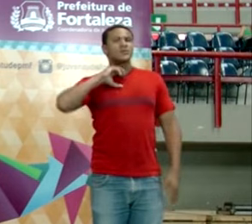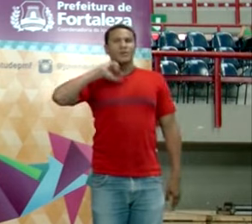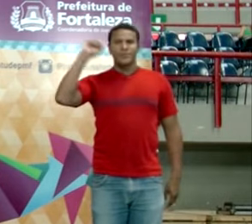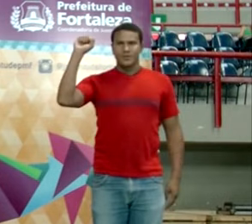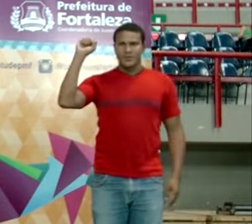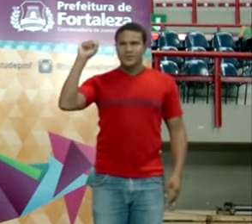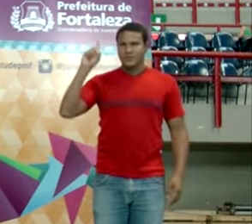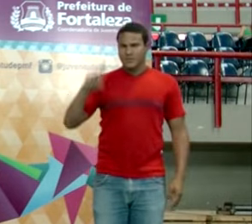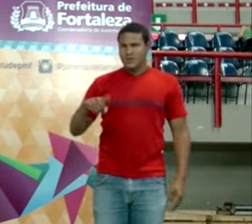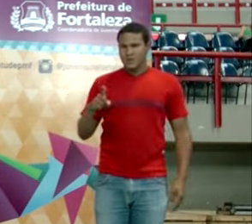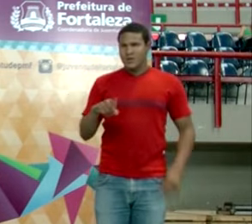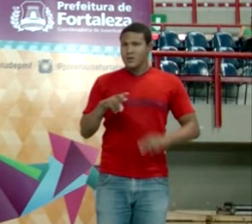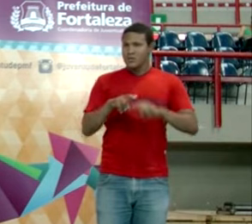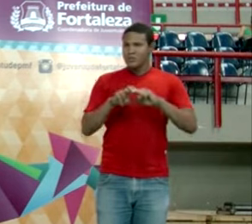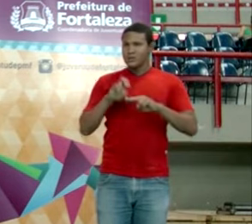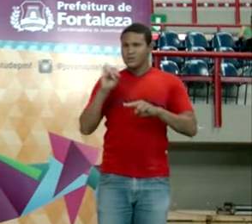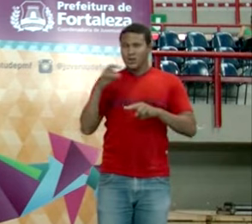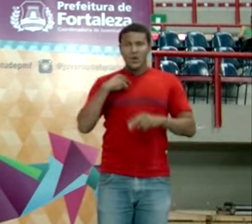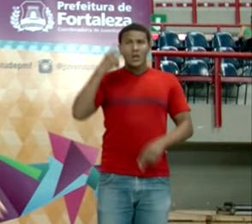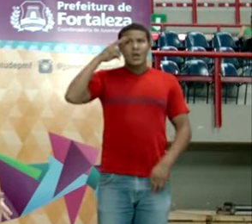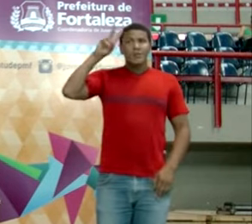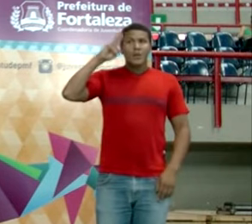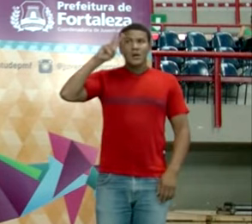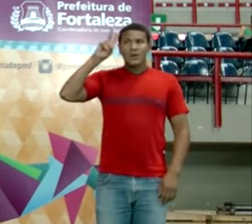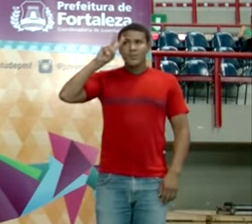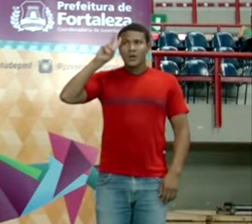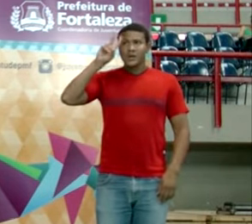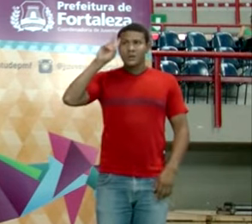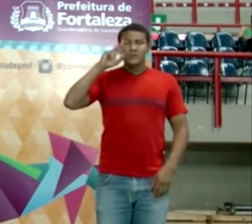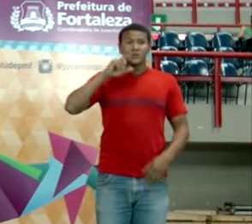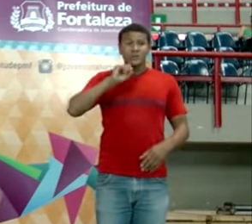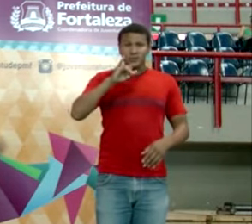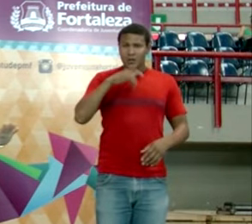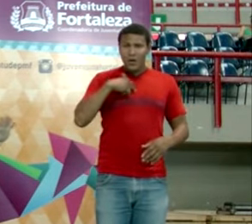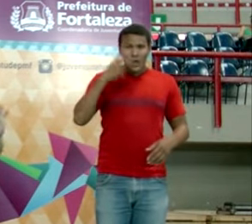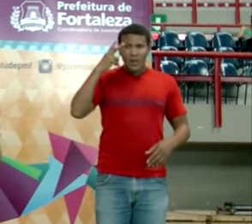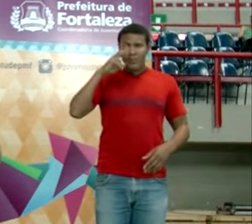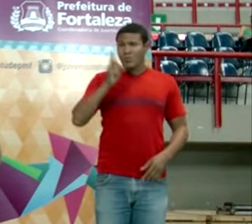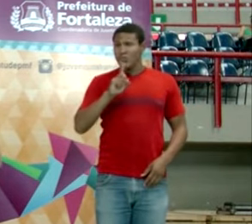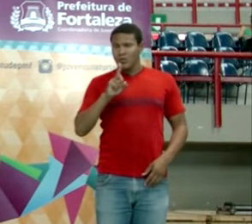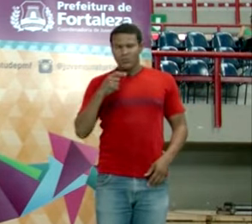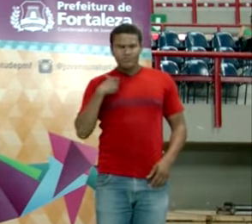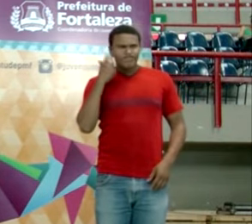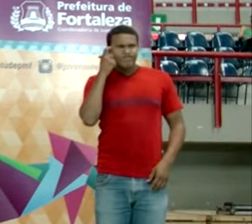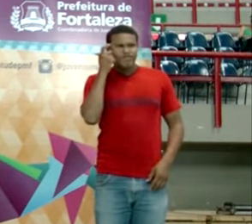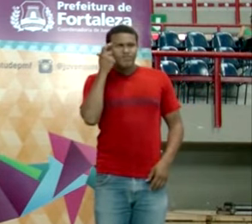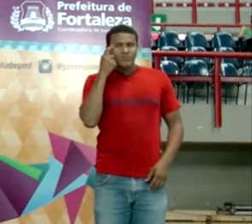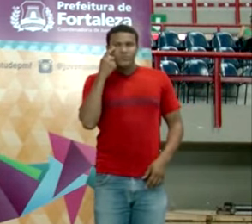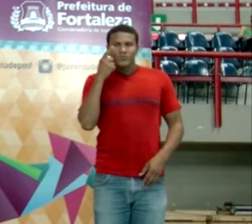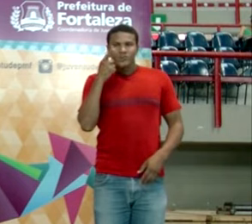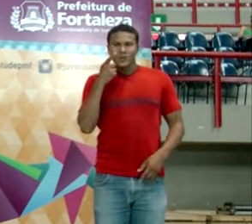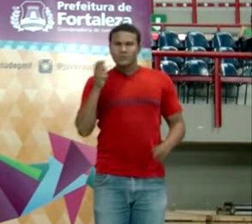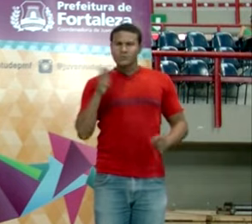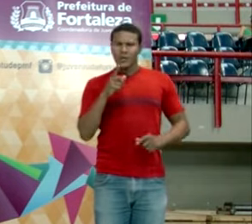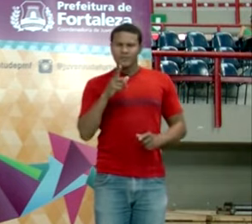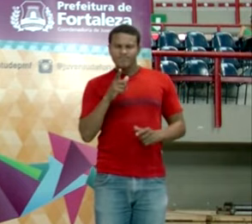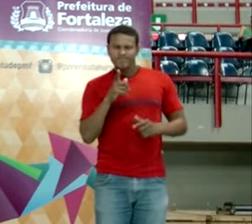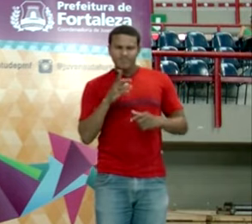Por isso que eu vou me lembrar. E se eu não me lembrar, eu vou dar um jeito. Porque nós somos cearenses.